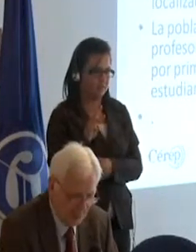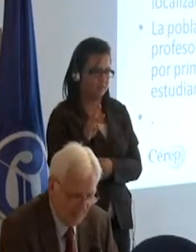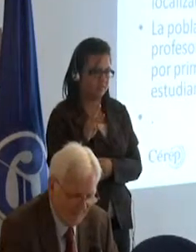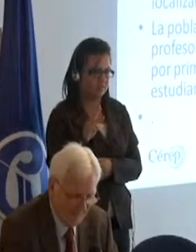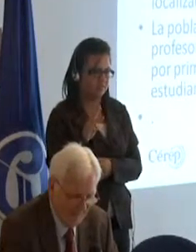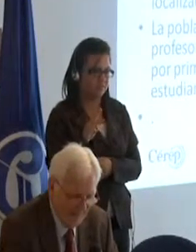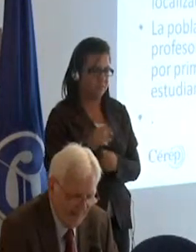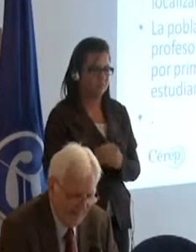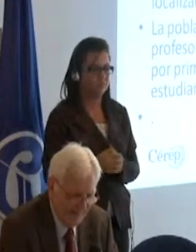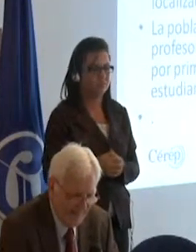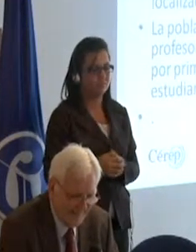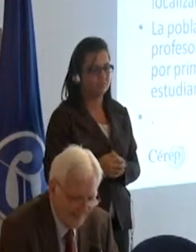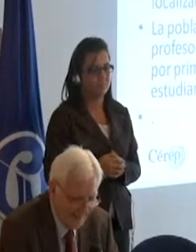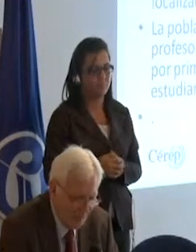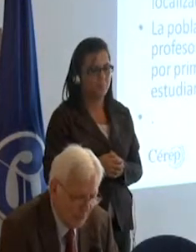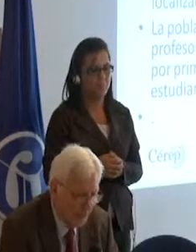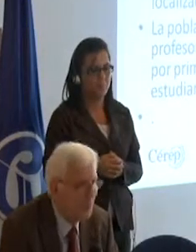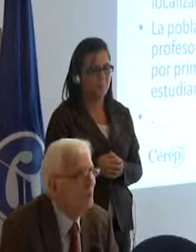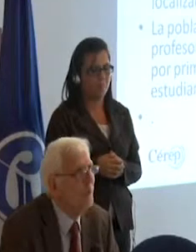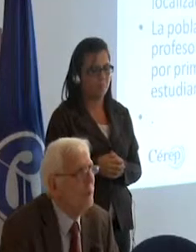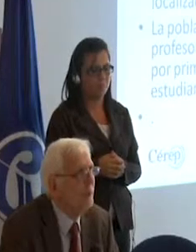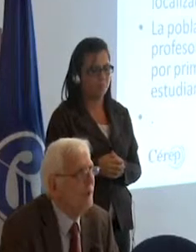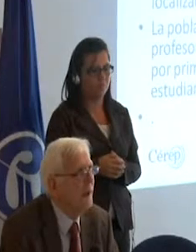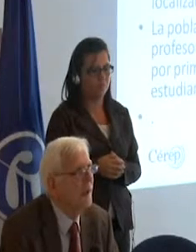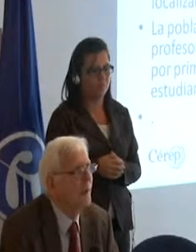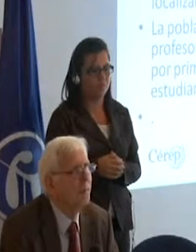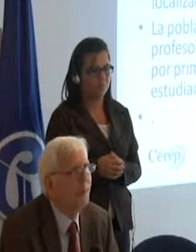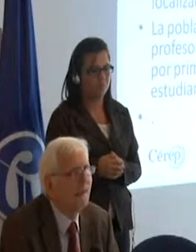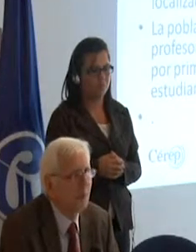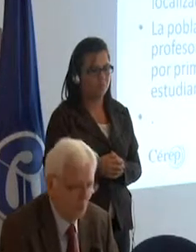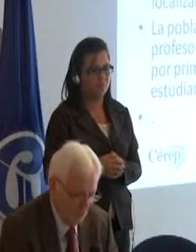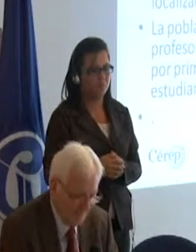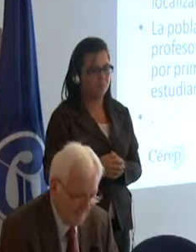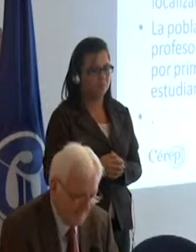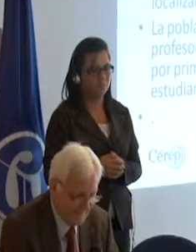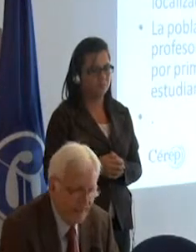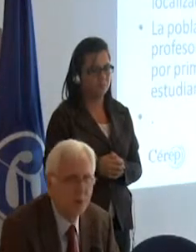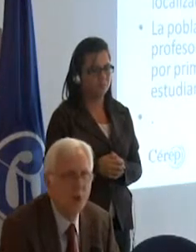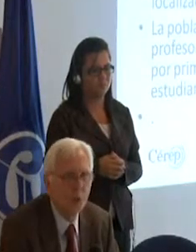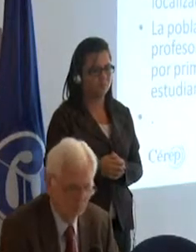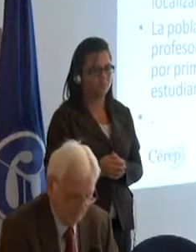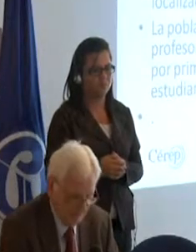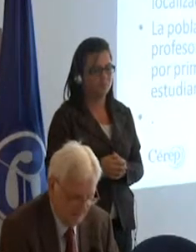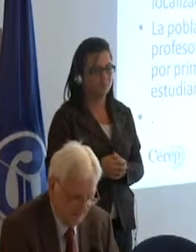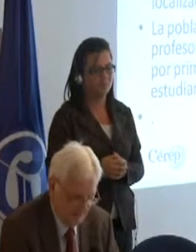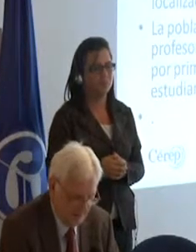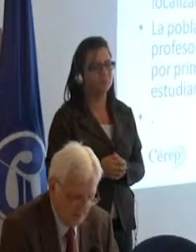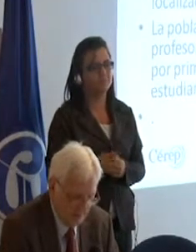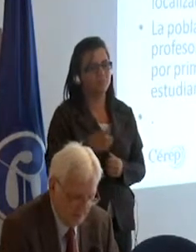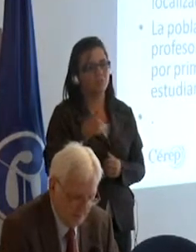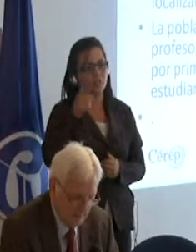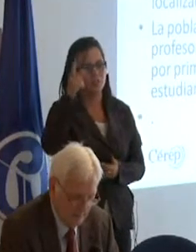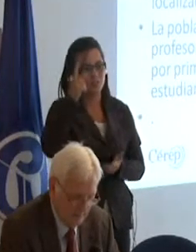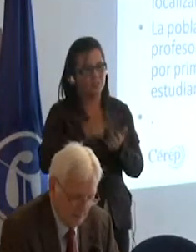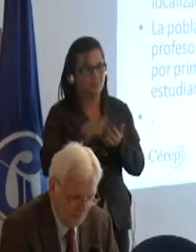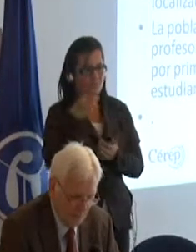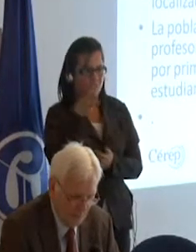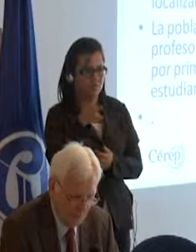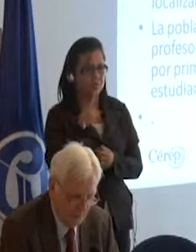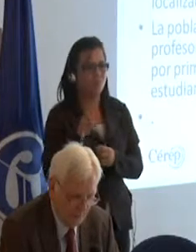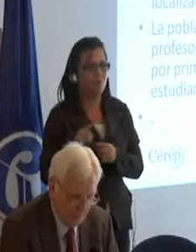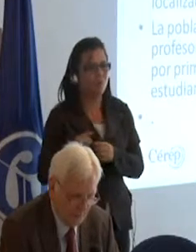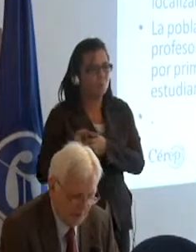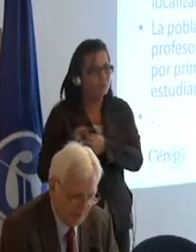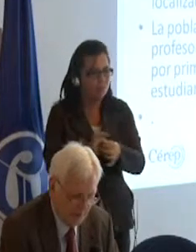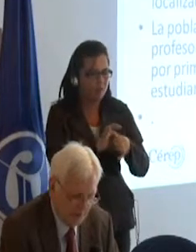2013, al comienzo de 2013, se crearon unidades pedagógicas de integración.